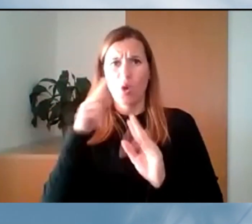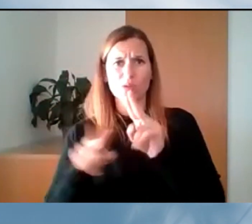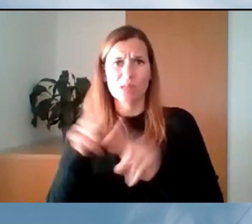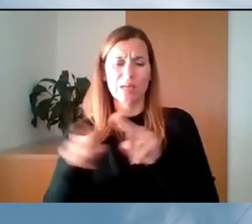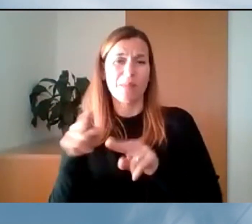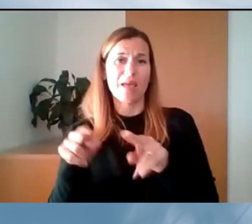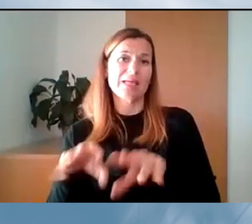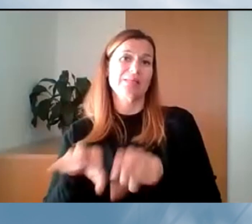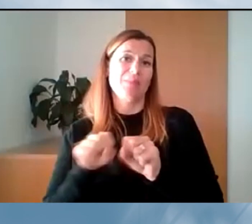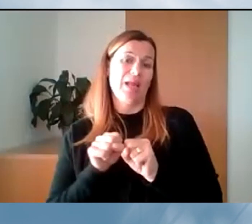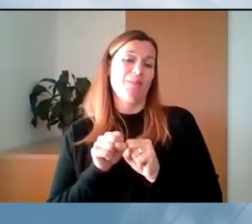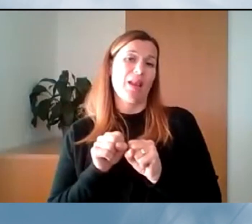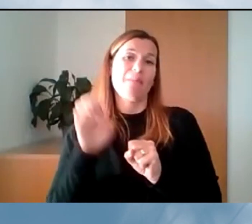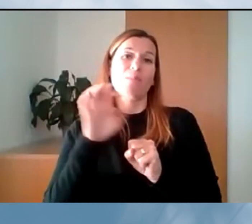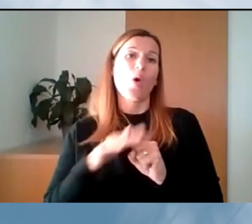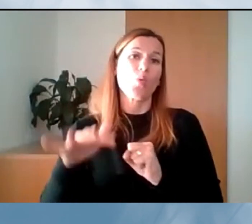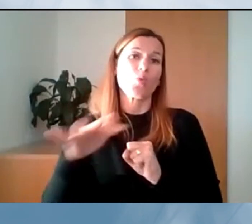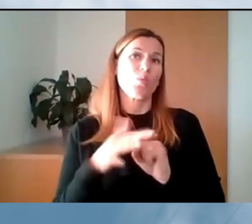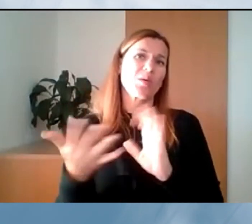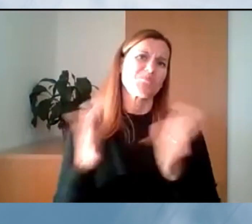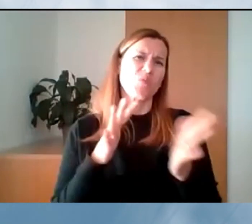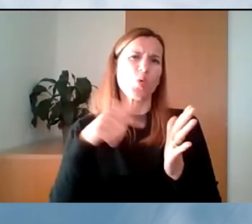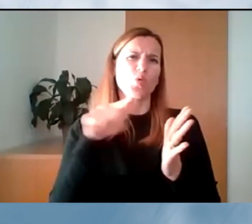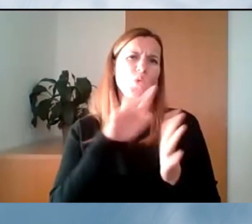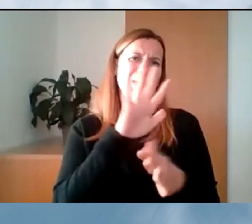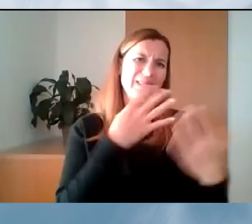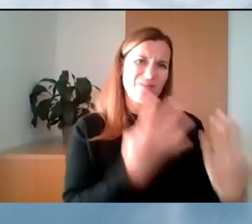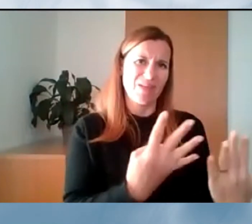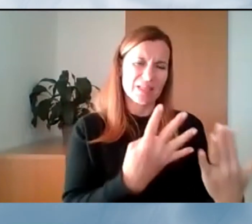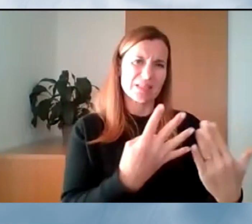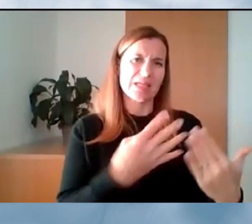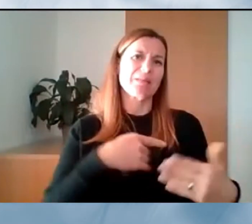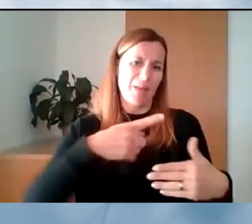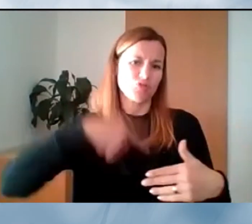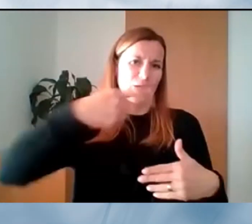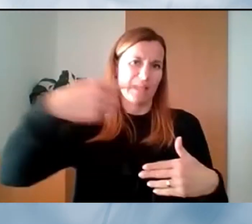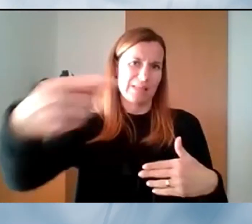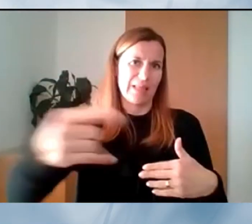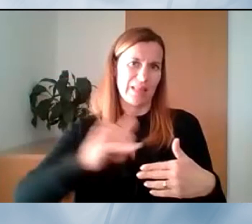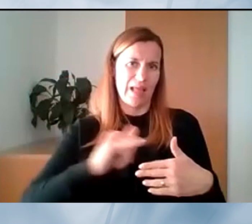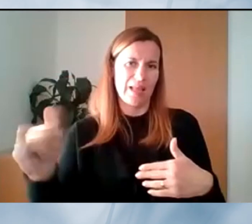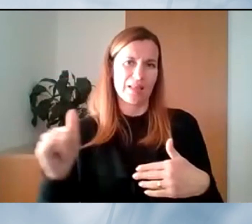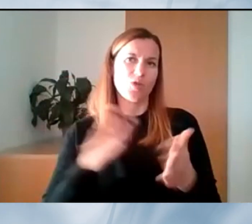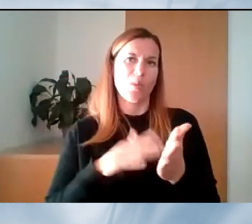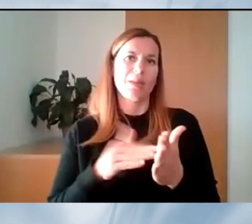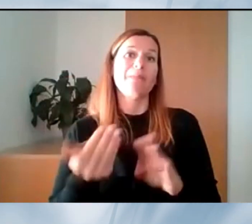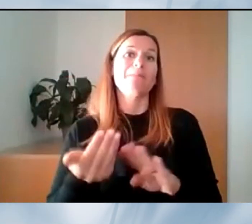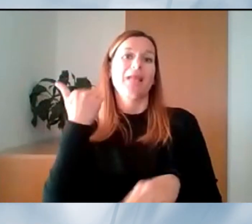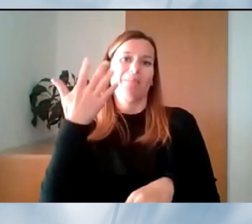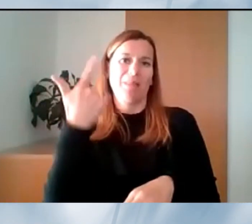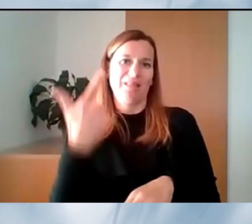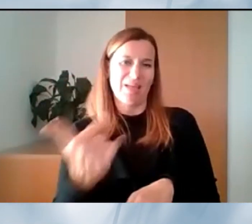dolgotrajne oskrbe sprejemale po Evropi tam okrog 95, pa potem v naslednjih letih, se pravi